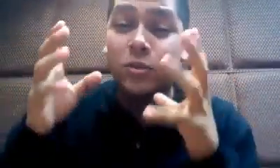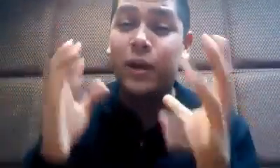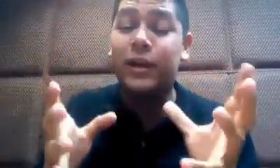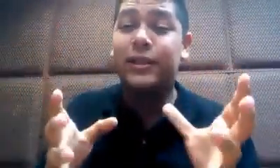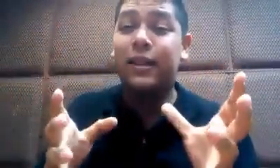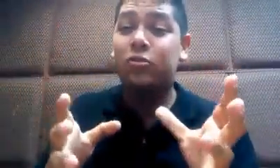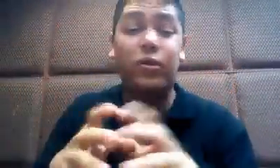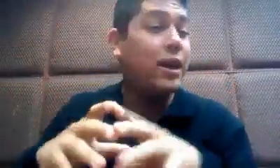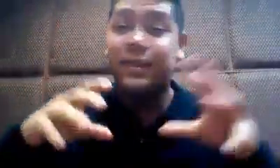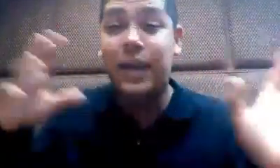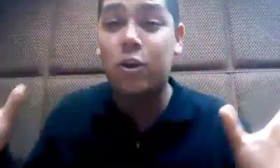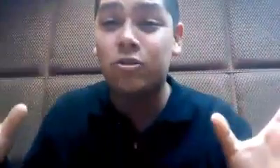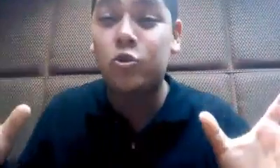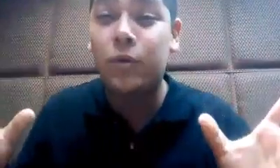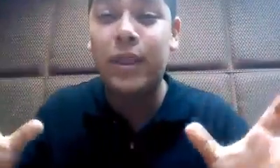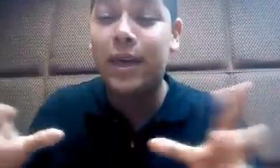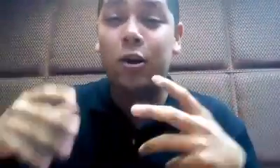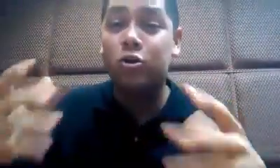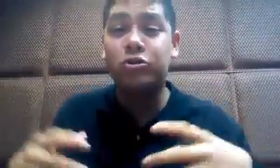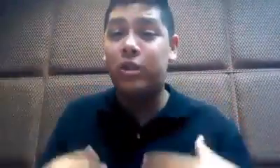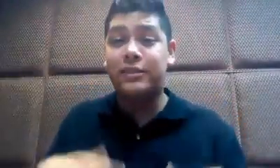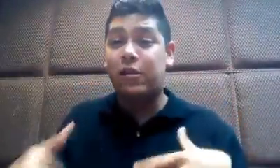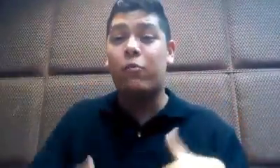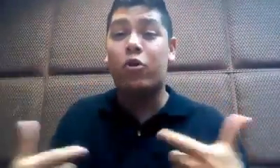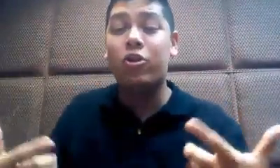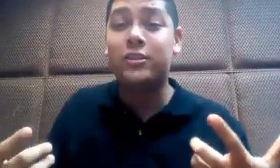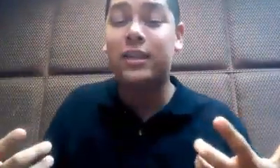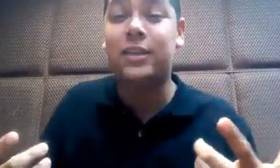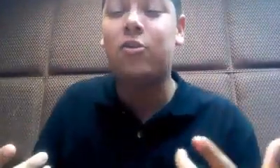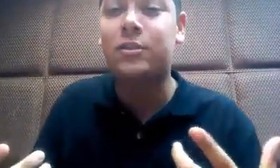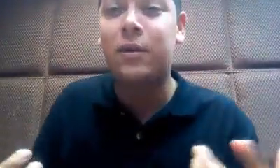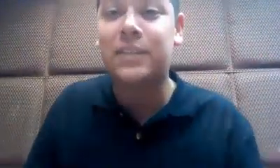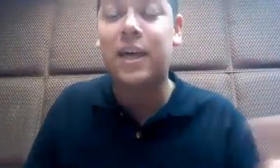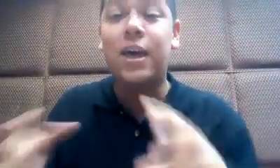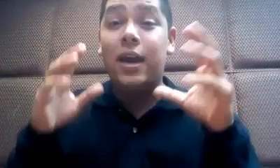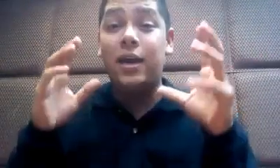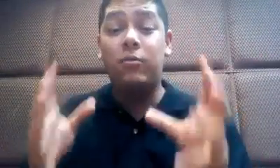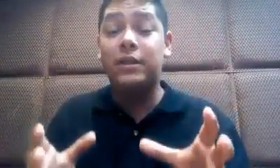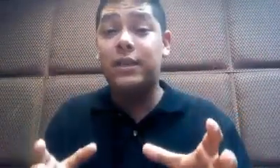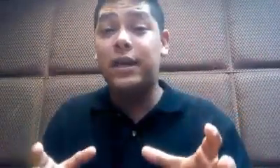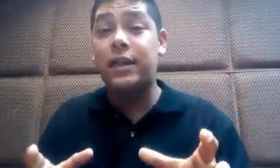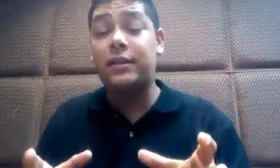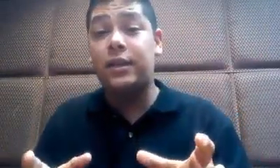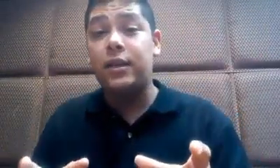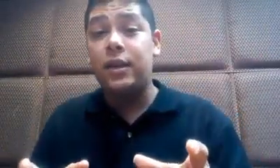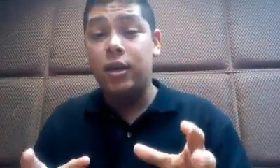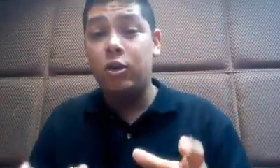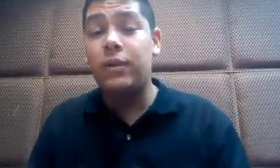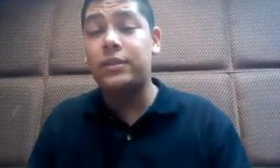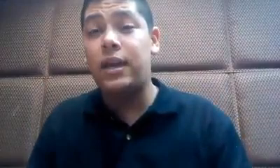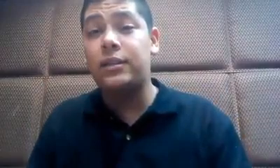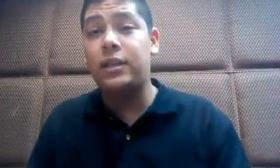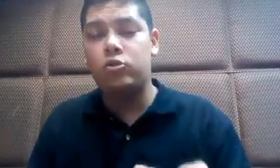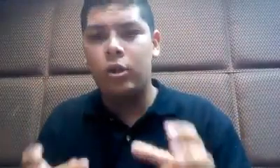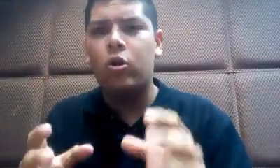estuviera gritando y ya le conoces su vida, ya le conoces las hemorroides que le salieron la semana pasada. Es lo más cagante. Ya no vuelvo. Es lo más cagante eso. Digo,